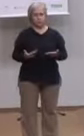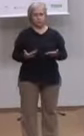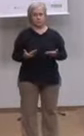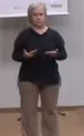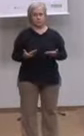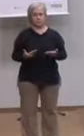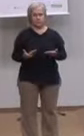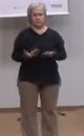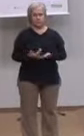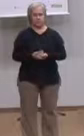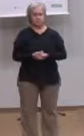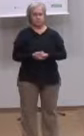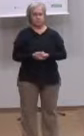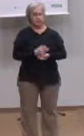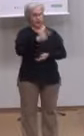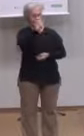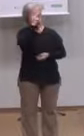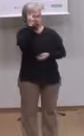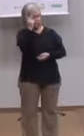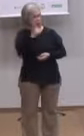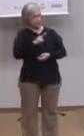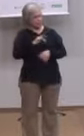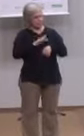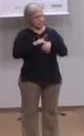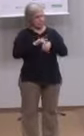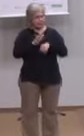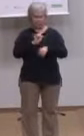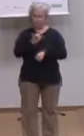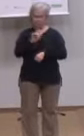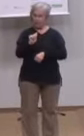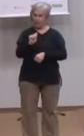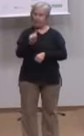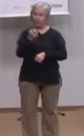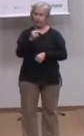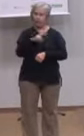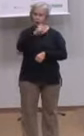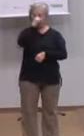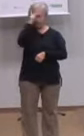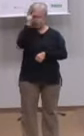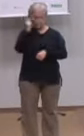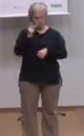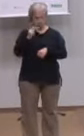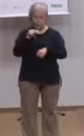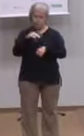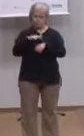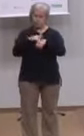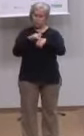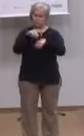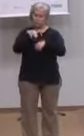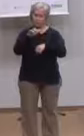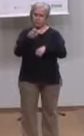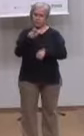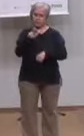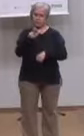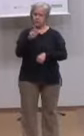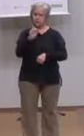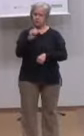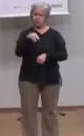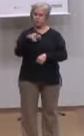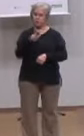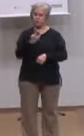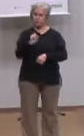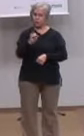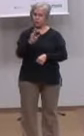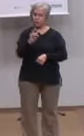se torna uma pessoa com ela, não portador, como falei no começo, essa palavra assim, é difícil da gente